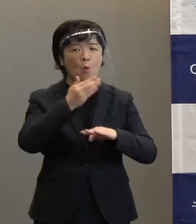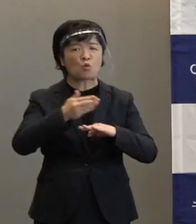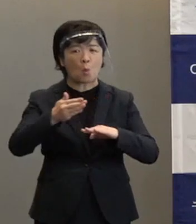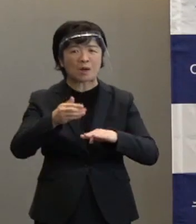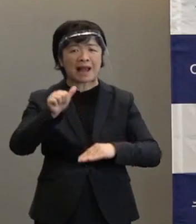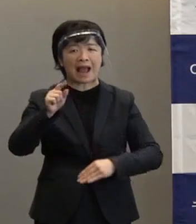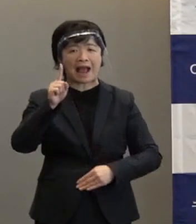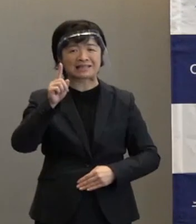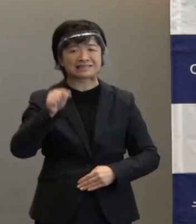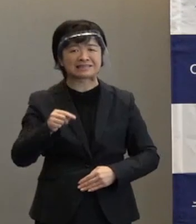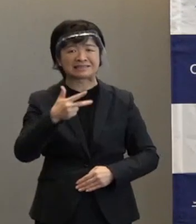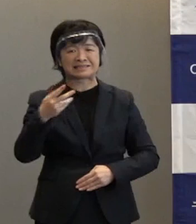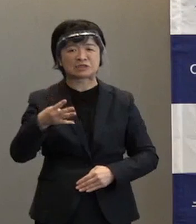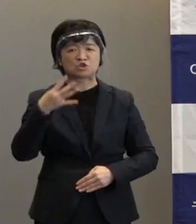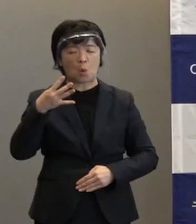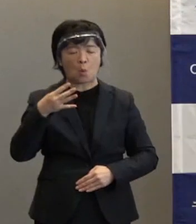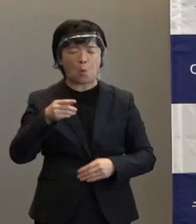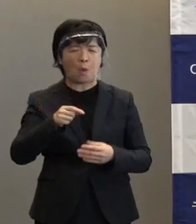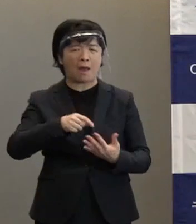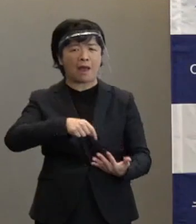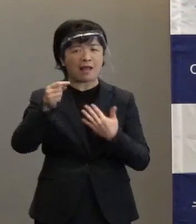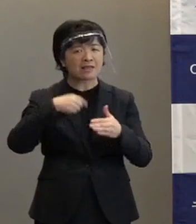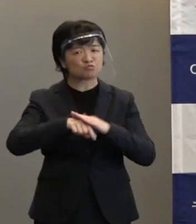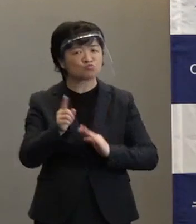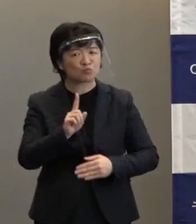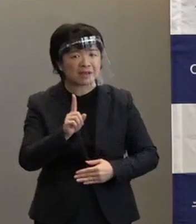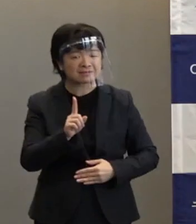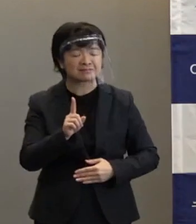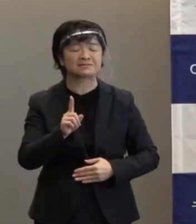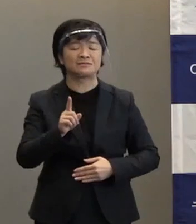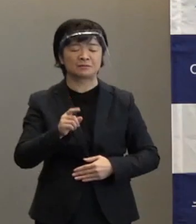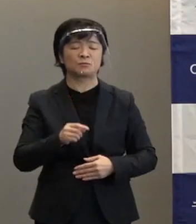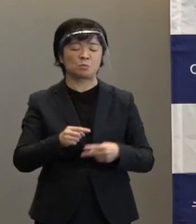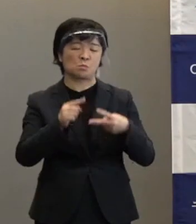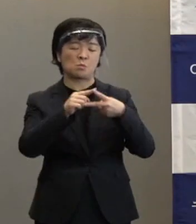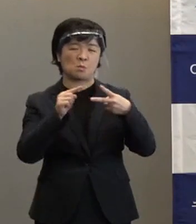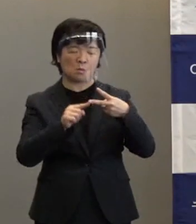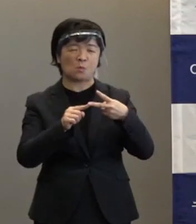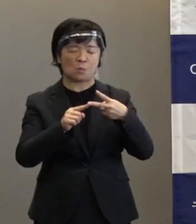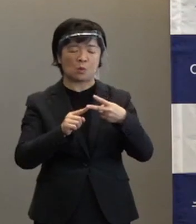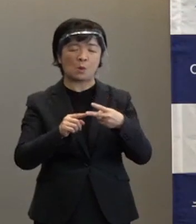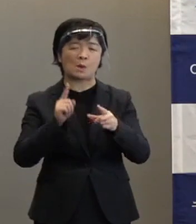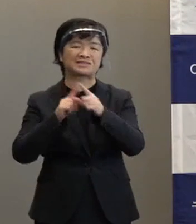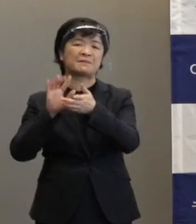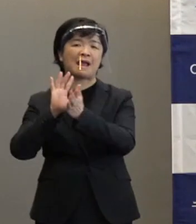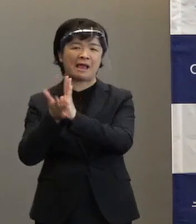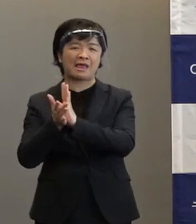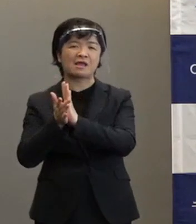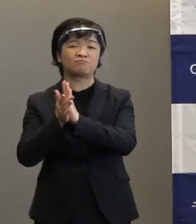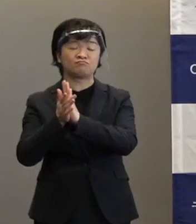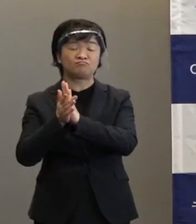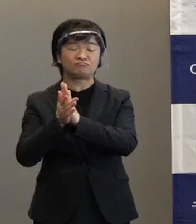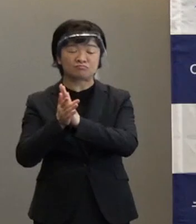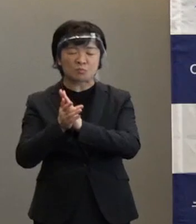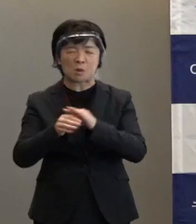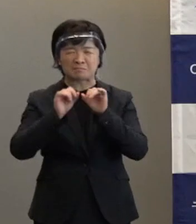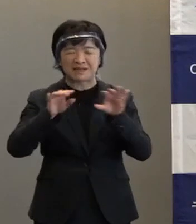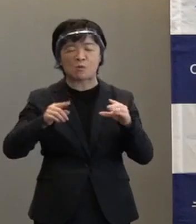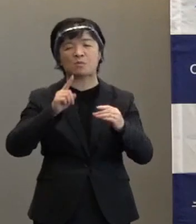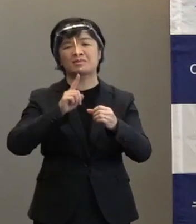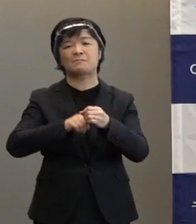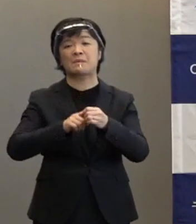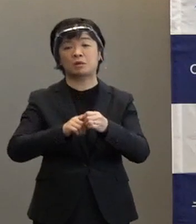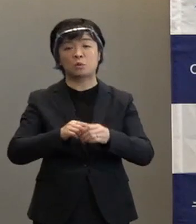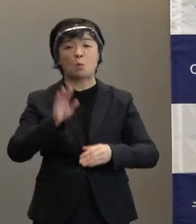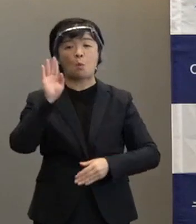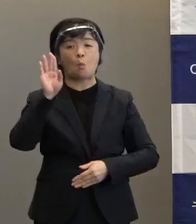と、この県産農林水産物のイメージアップに向けて、こういう料理のコンテストとかを開